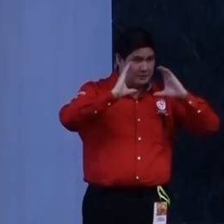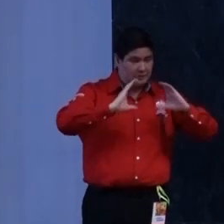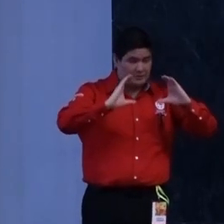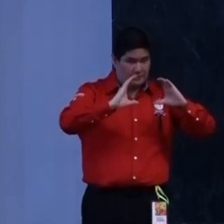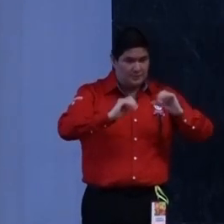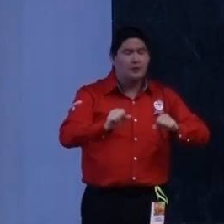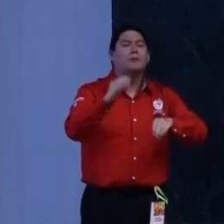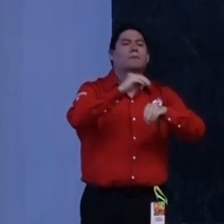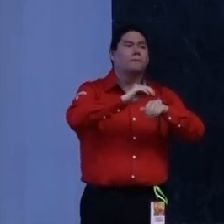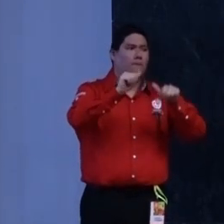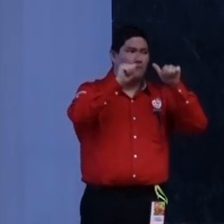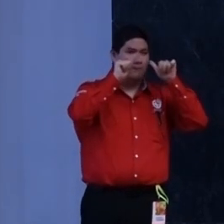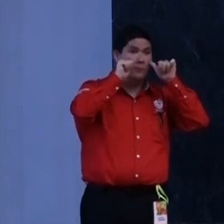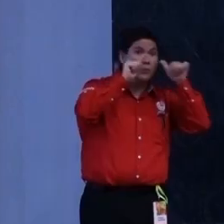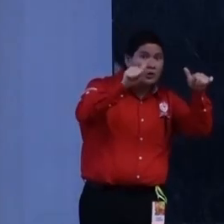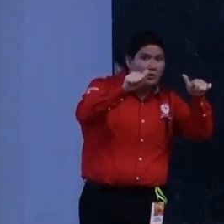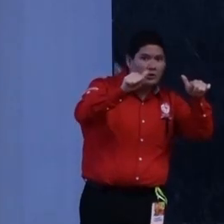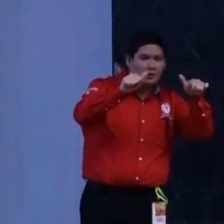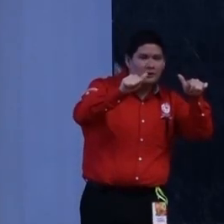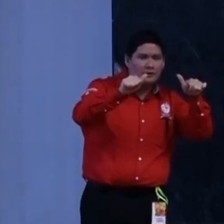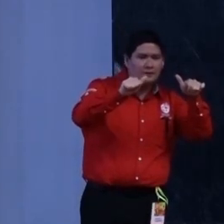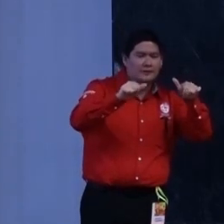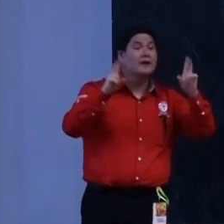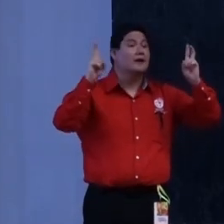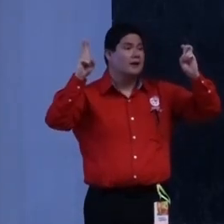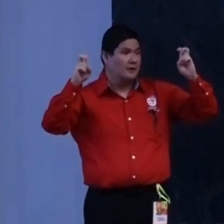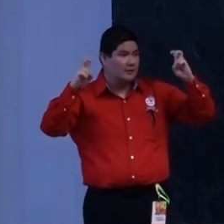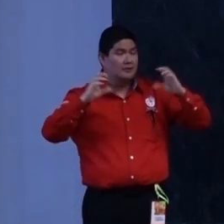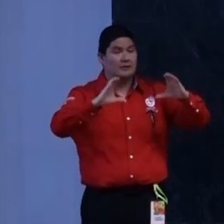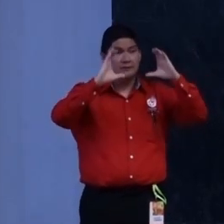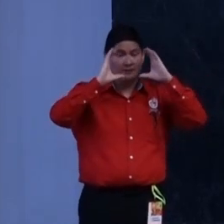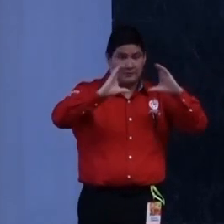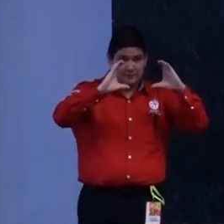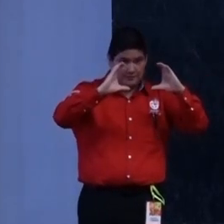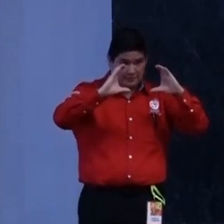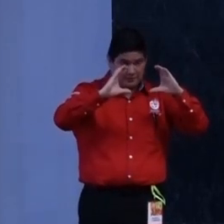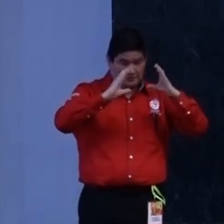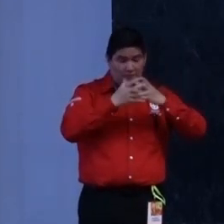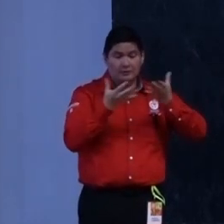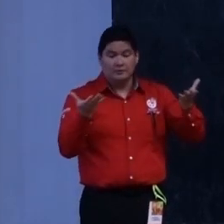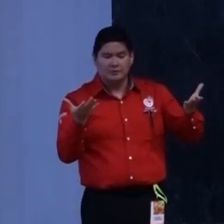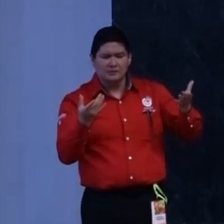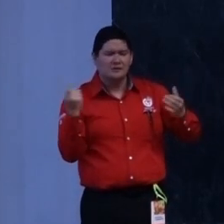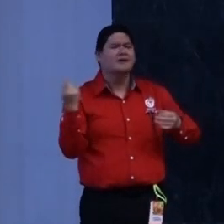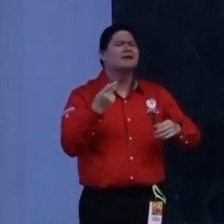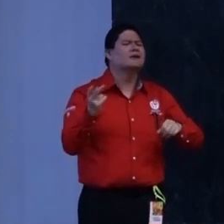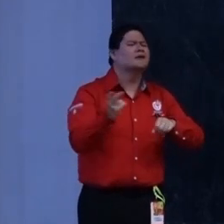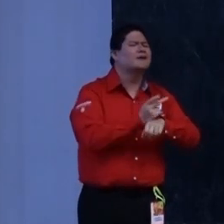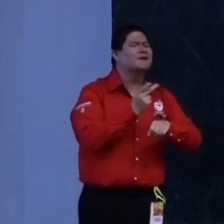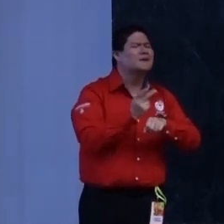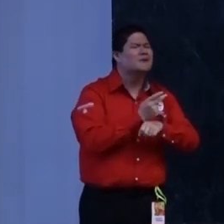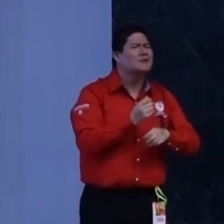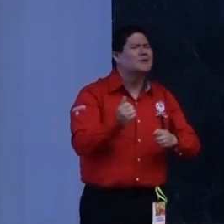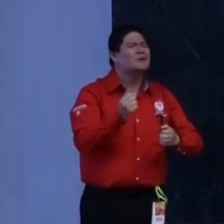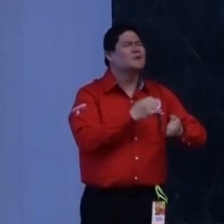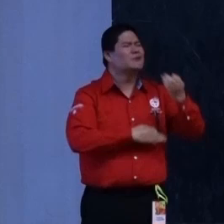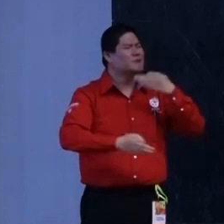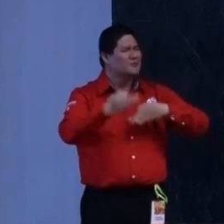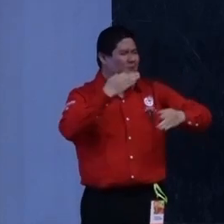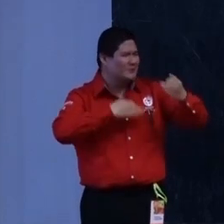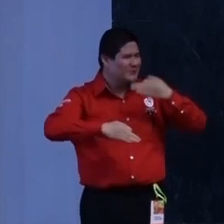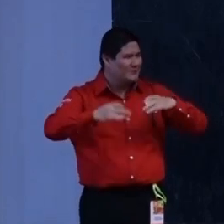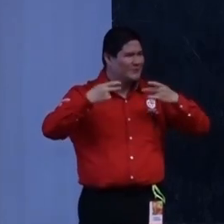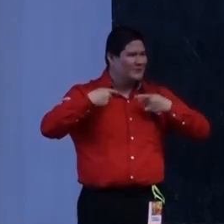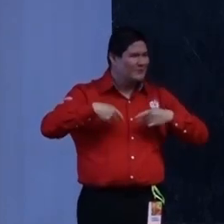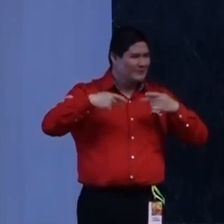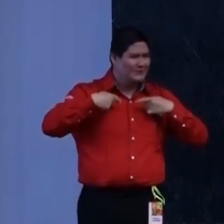poner atención. Ajá. El tema del cuidado es de ver qué pasa con todas las